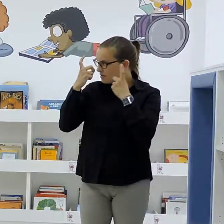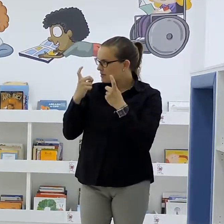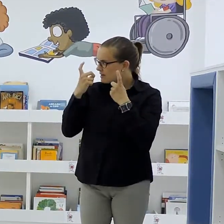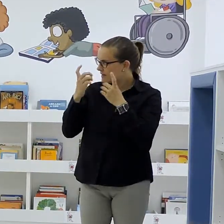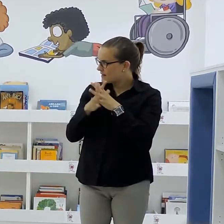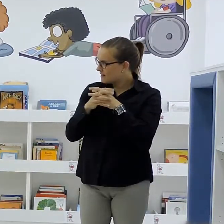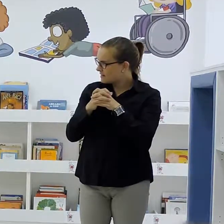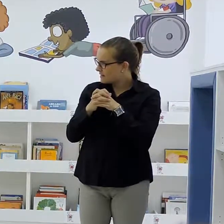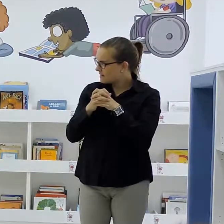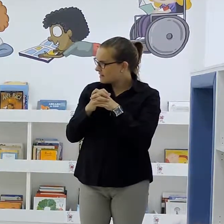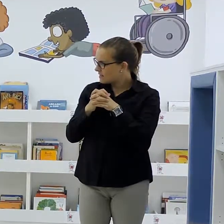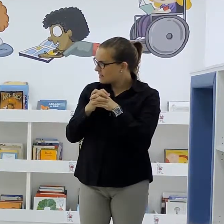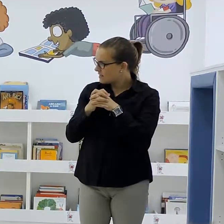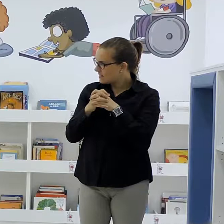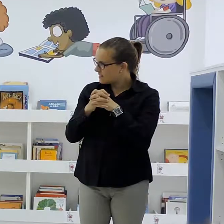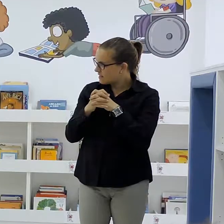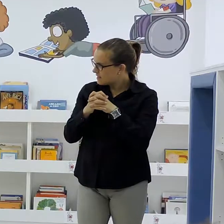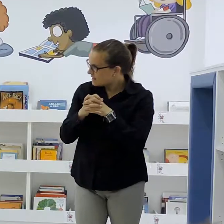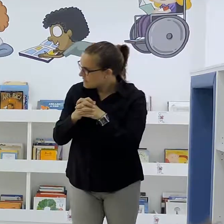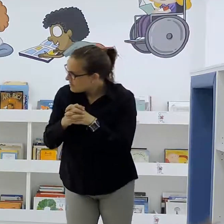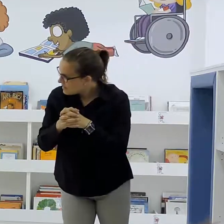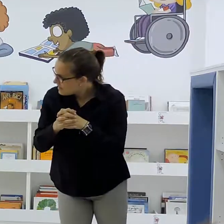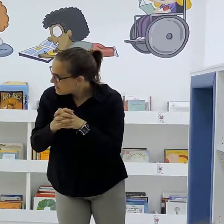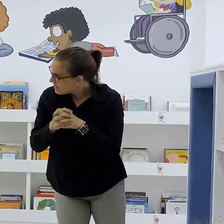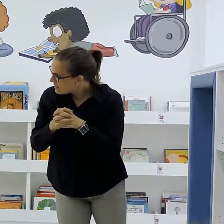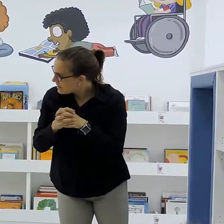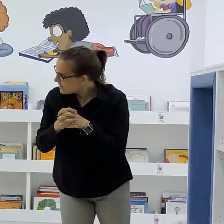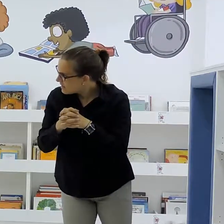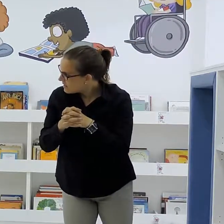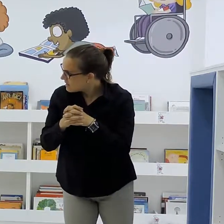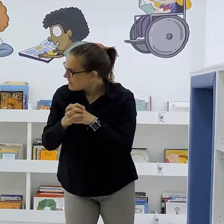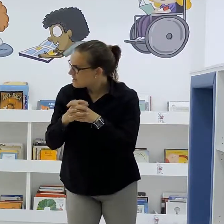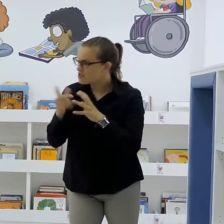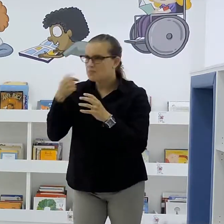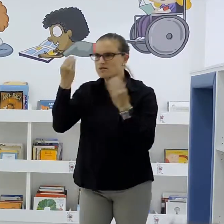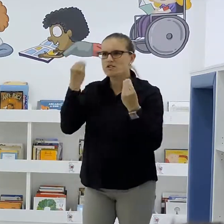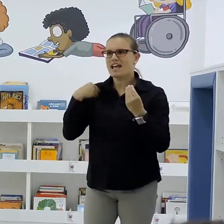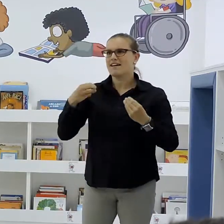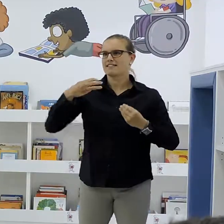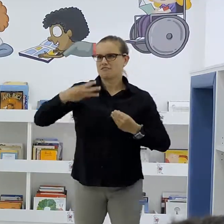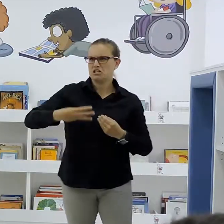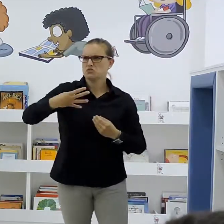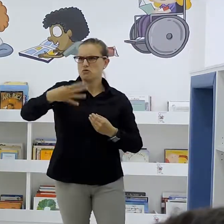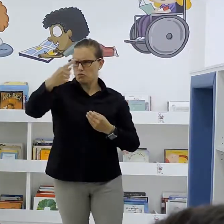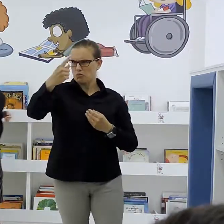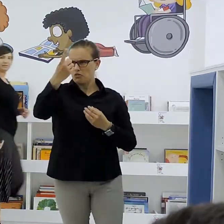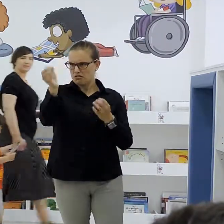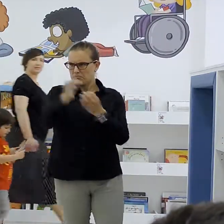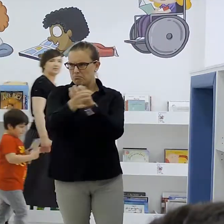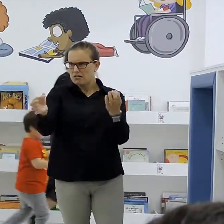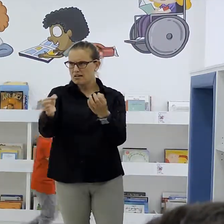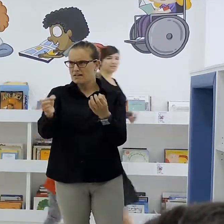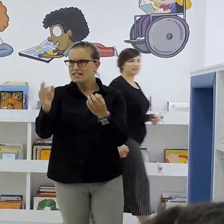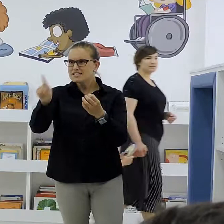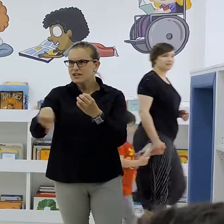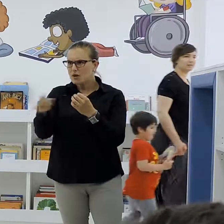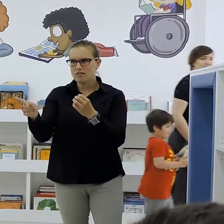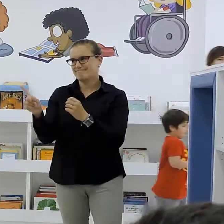Yo creo 3, 4, 1 y 2. ¿Lo tengo o no lo tengo? ¡No!